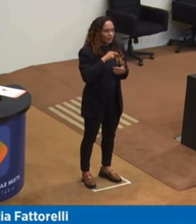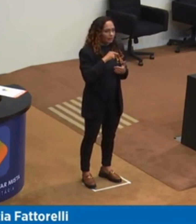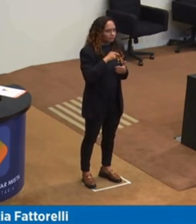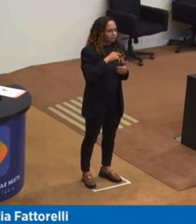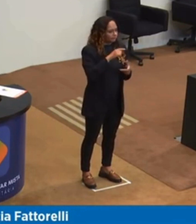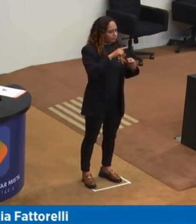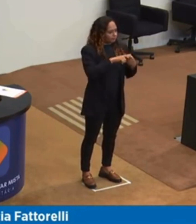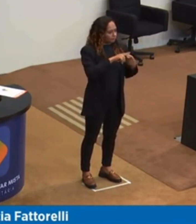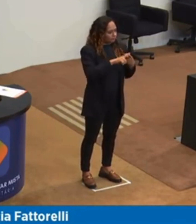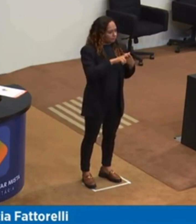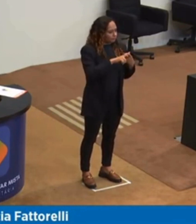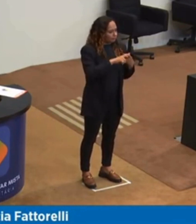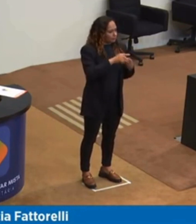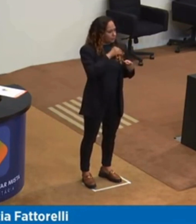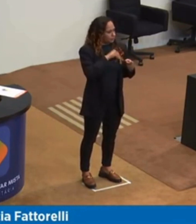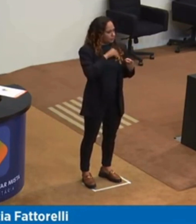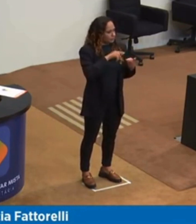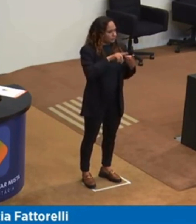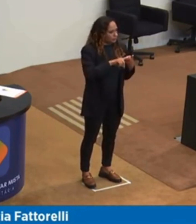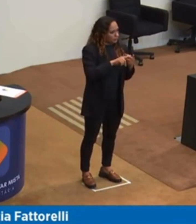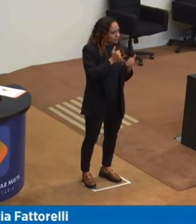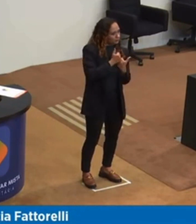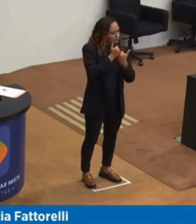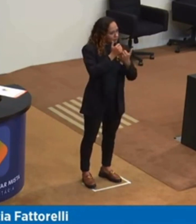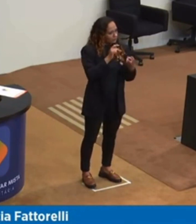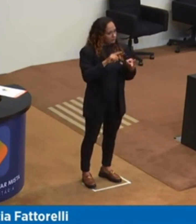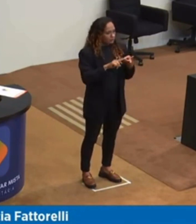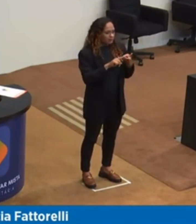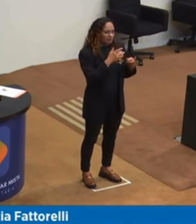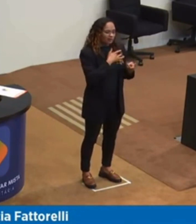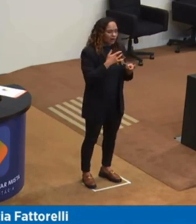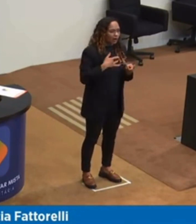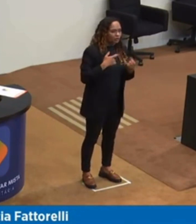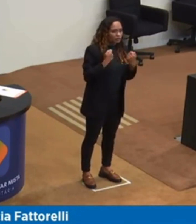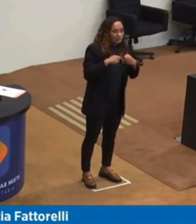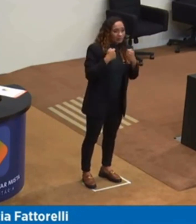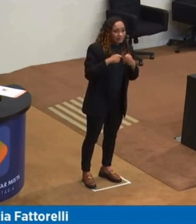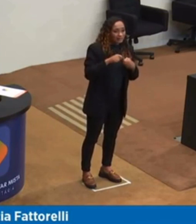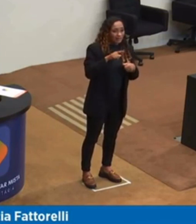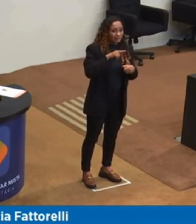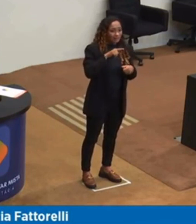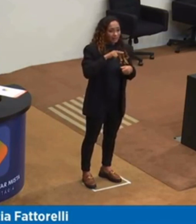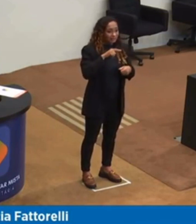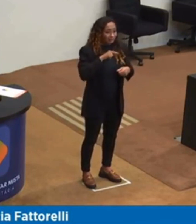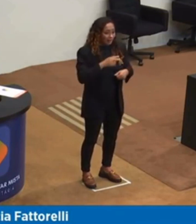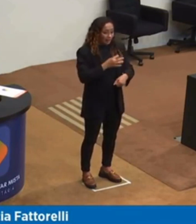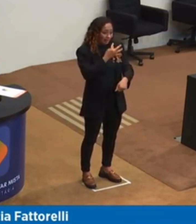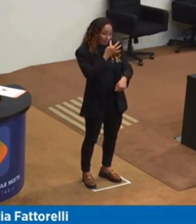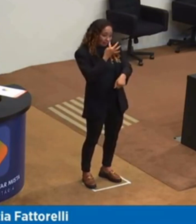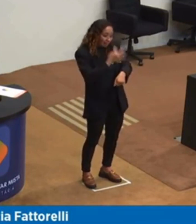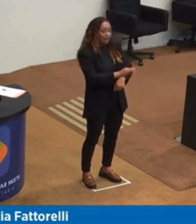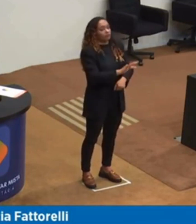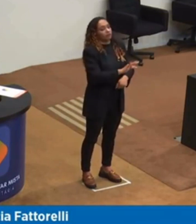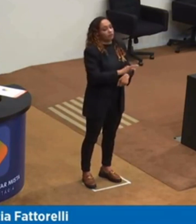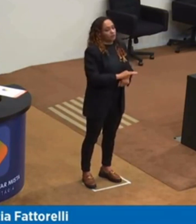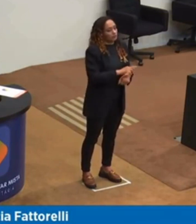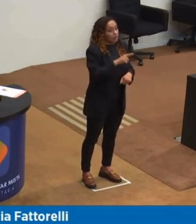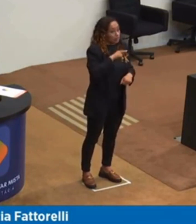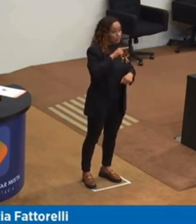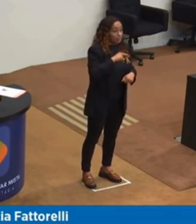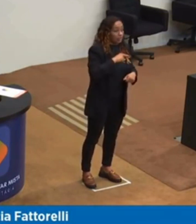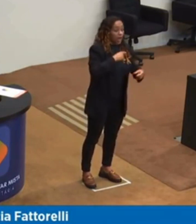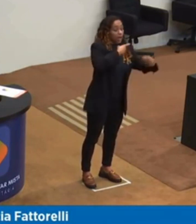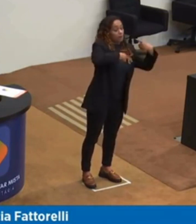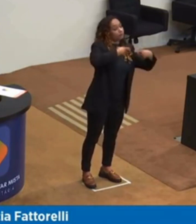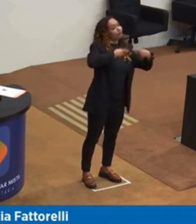Assistência e Saúde. Nós entendemos que deveriam ter havido mais testes. Houve debates, mas